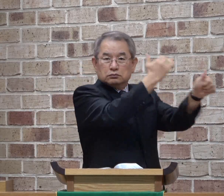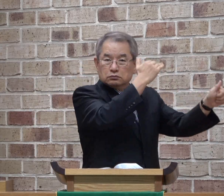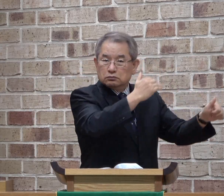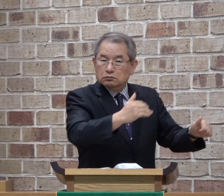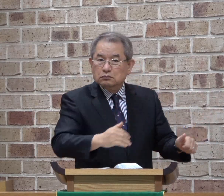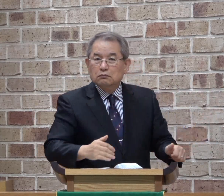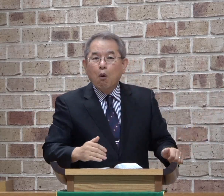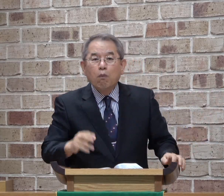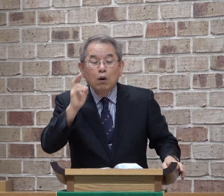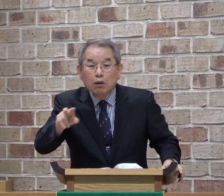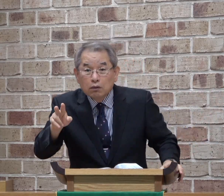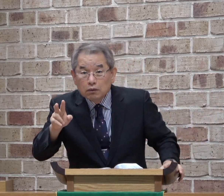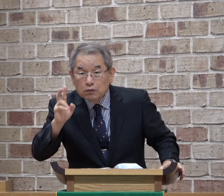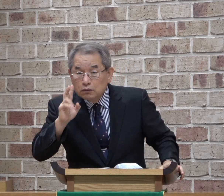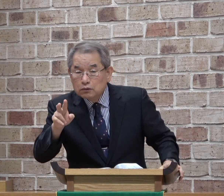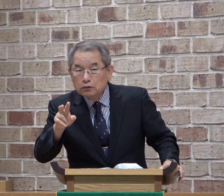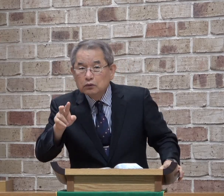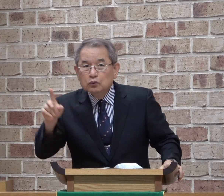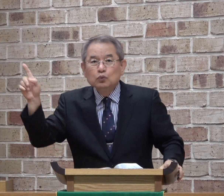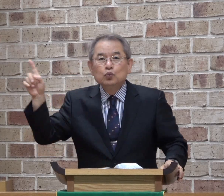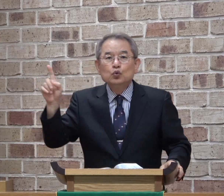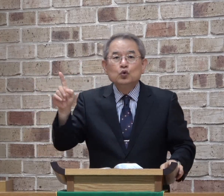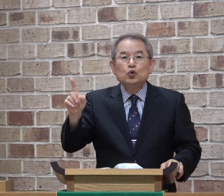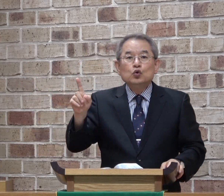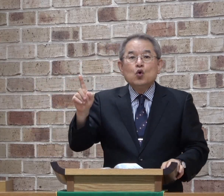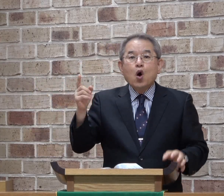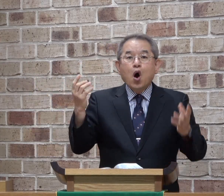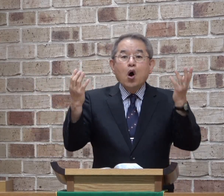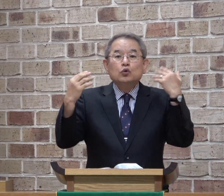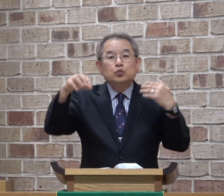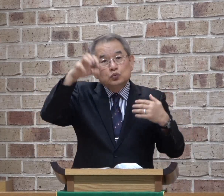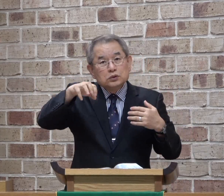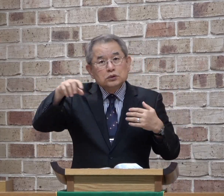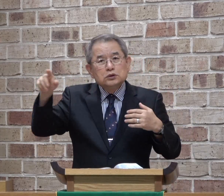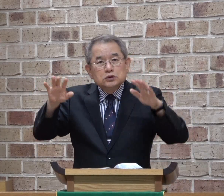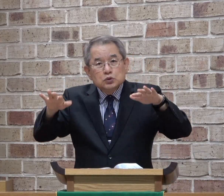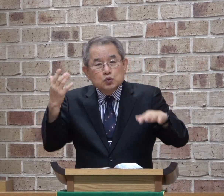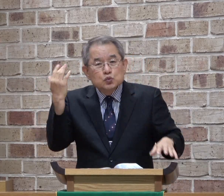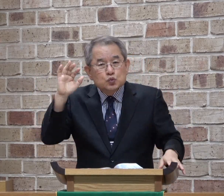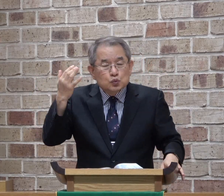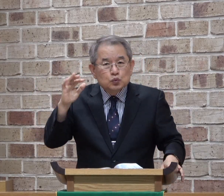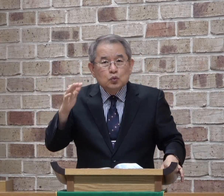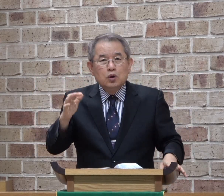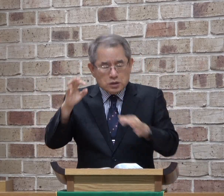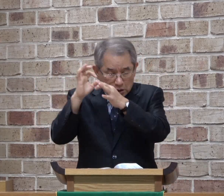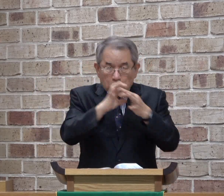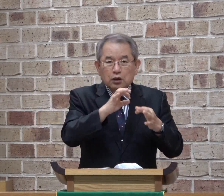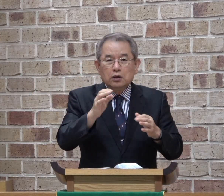그러면 그렇게 하면 또 교장을 또 사퇴시키는 그런 일도 일어나기도 했습니다.